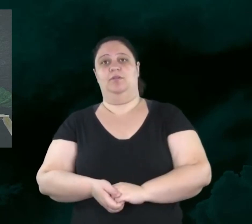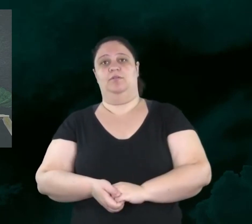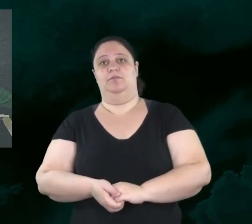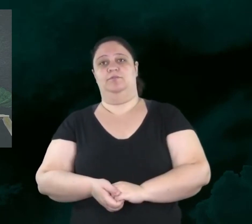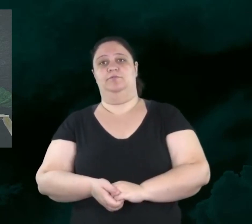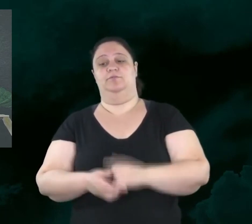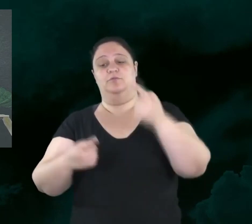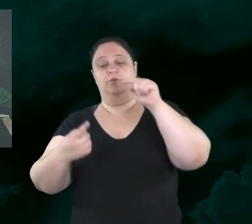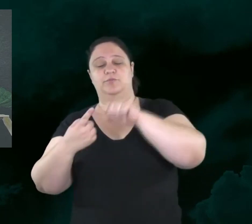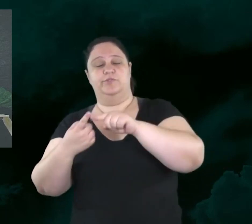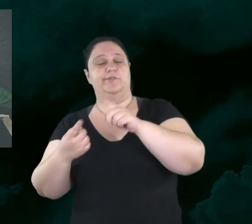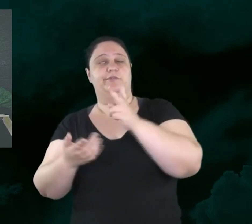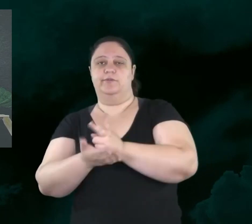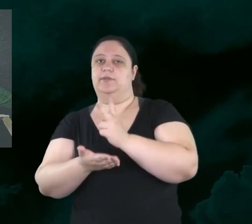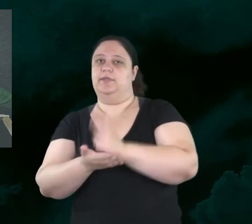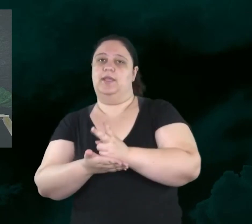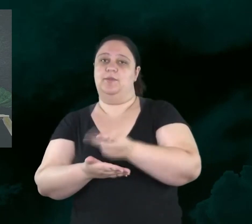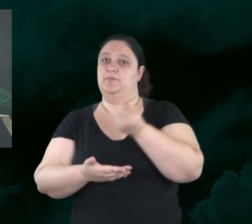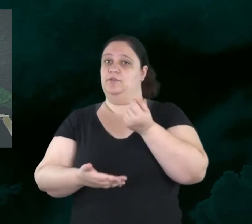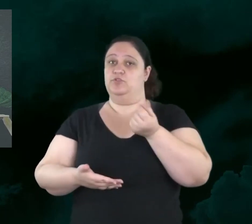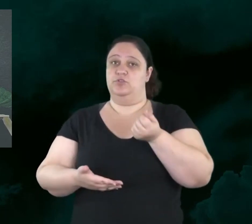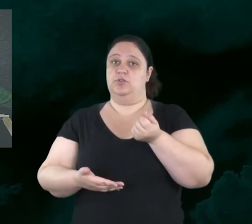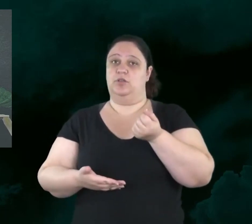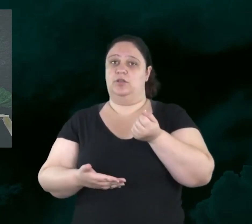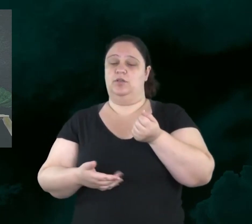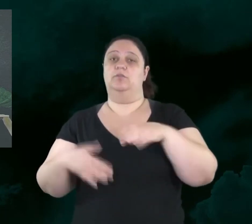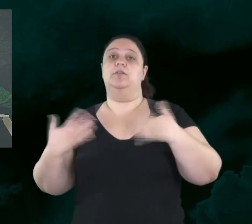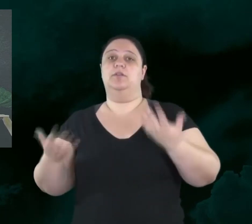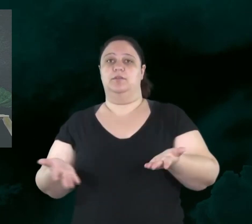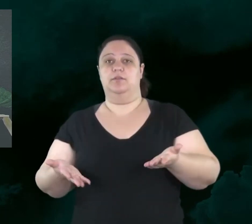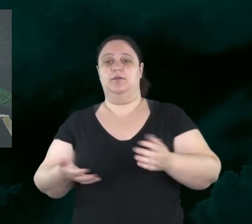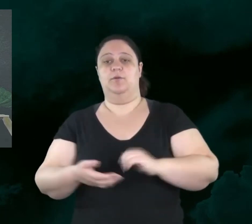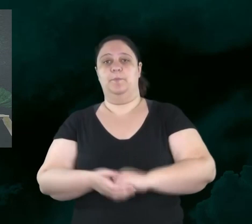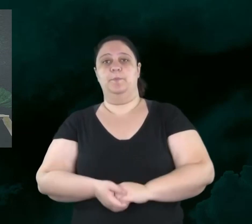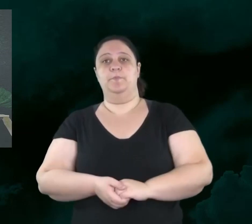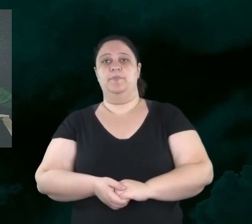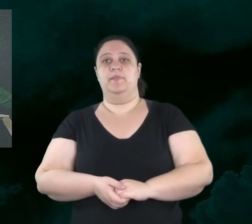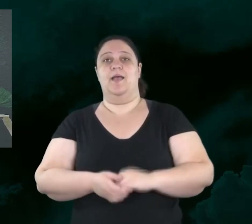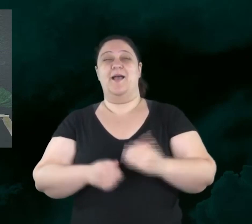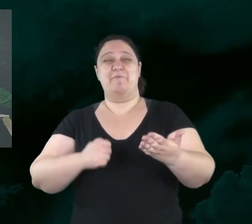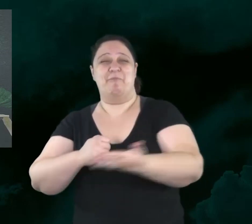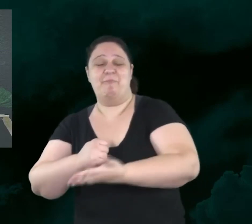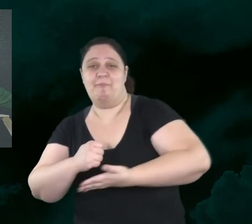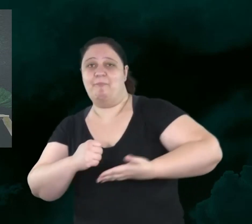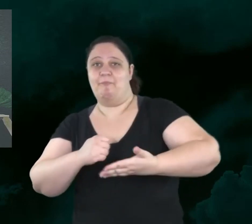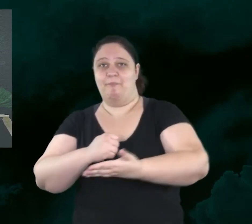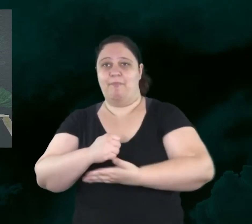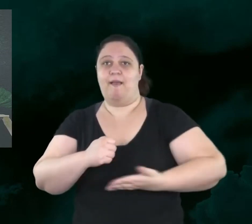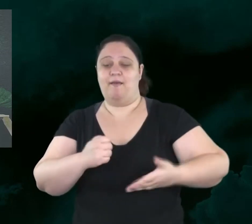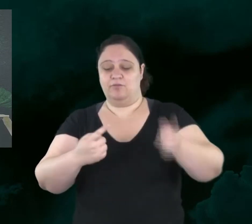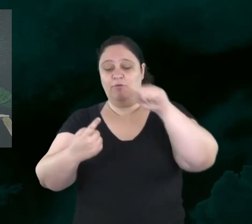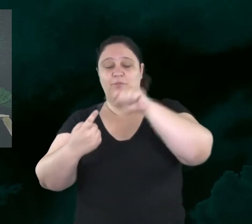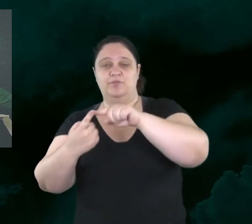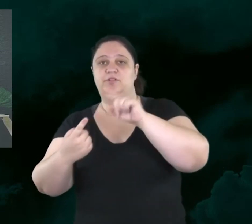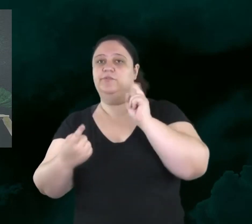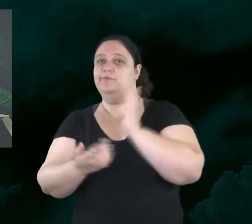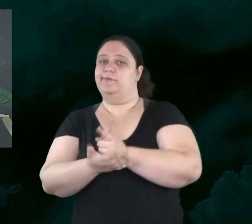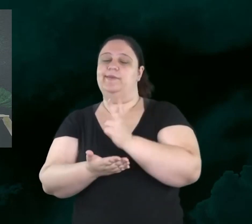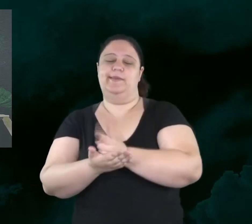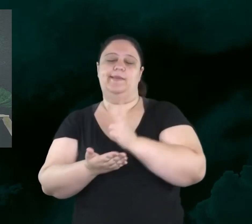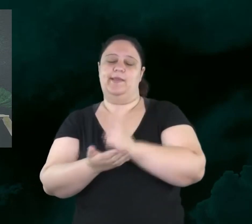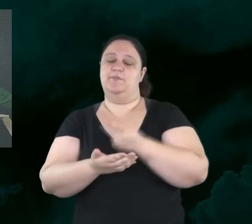dinheiro. Portanto, o dinheiro acaba sendo, né, o combustível para que essa sociedade, nossa